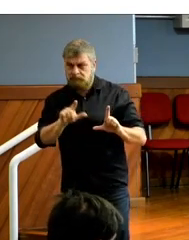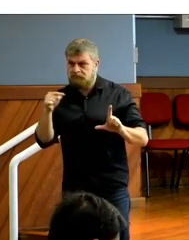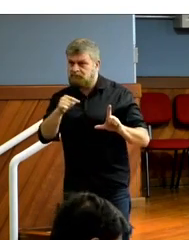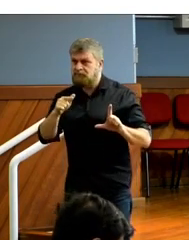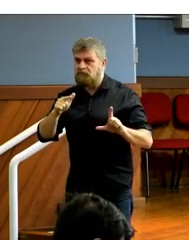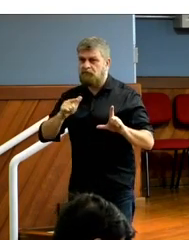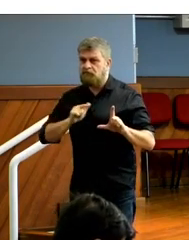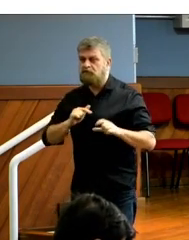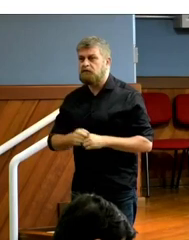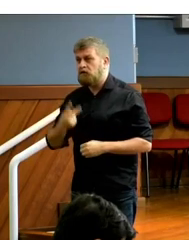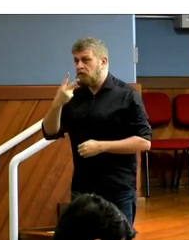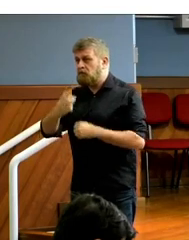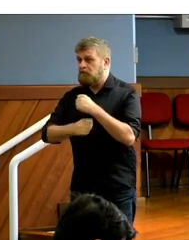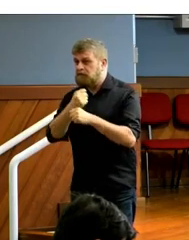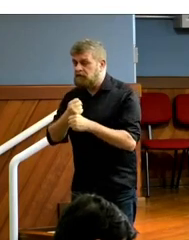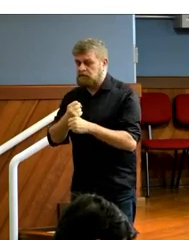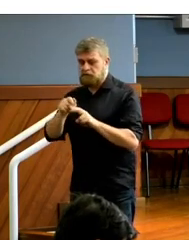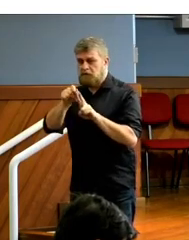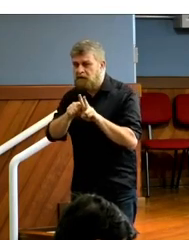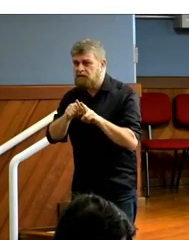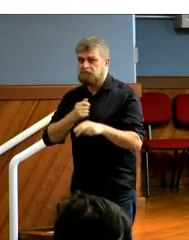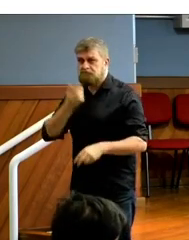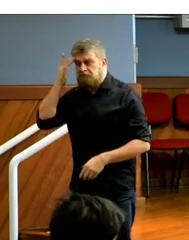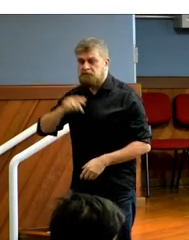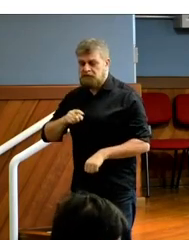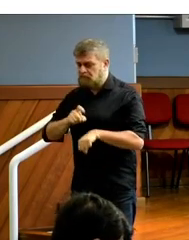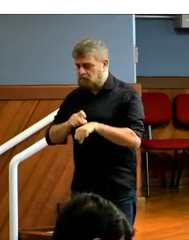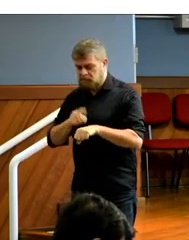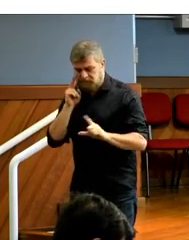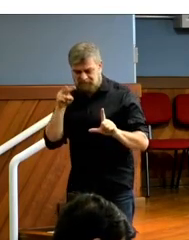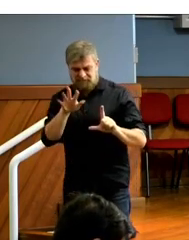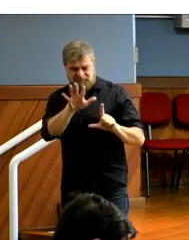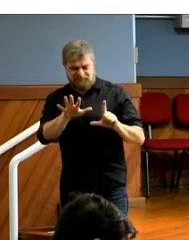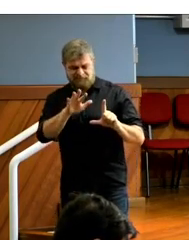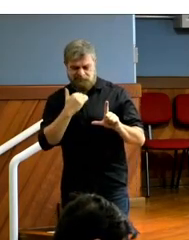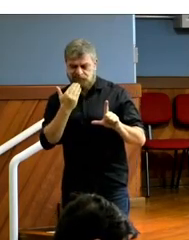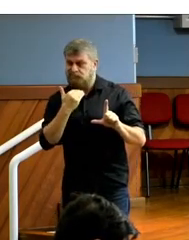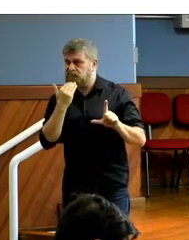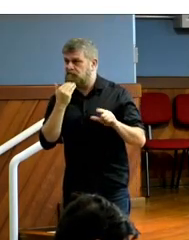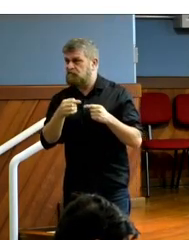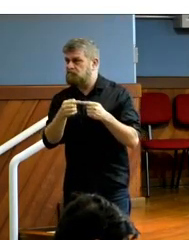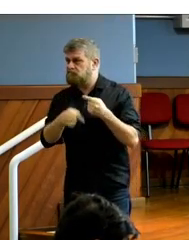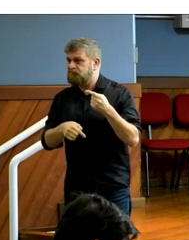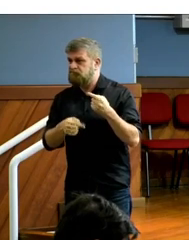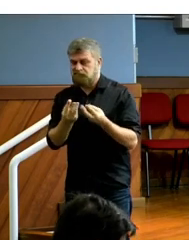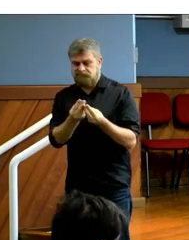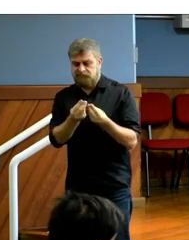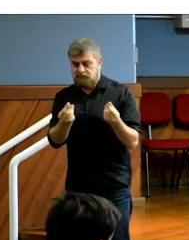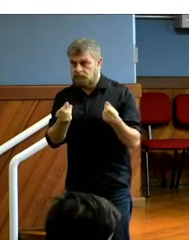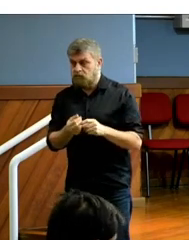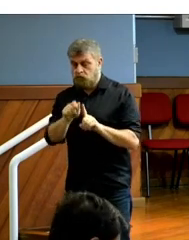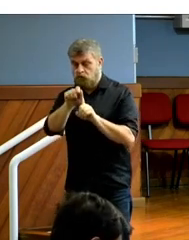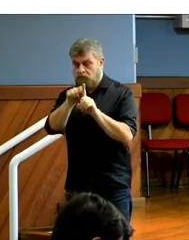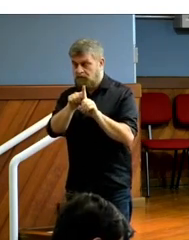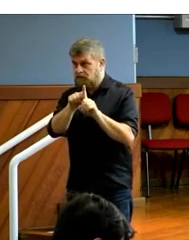três, dois meses, dois anos, sei lá, sendo feito, e a gente olhar e falar nada, não serviu para nada. Então, é isso, um